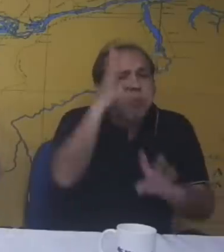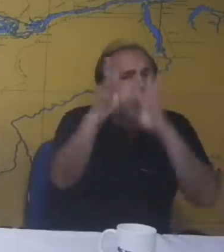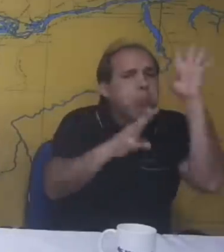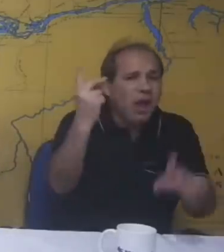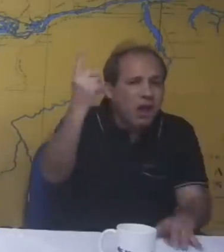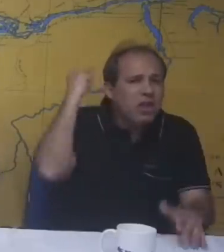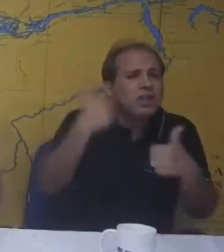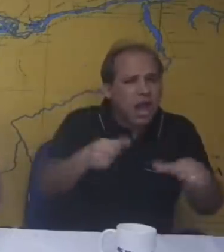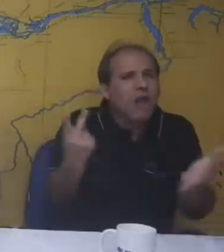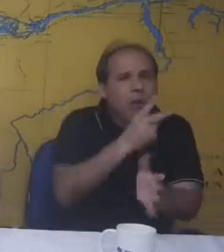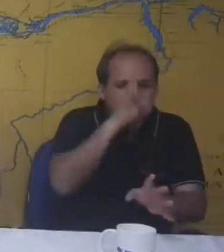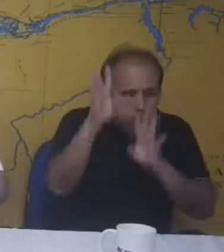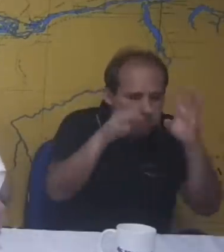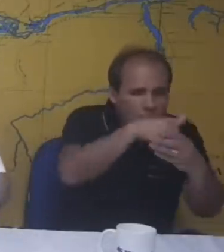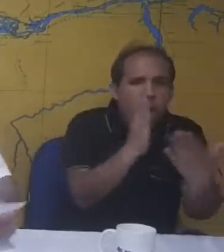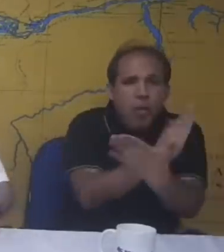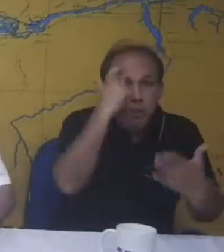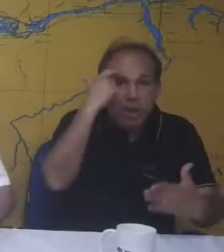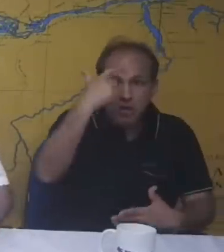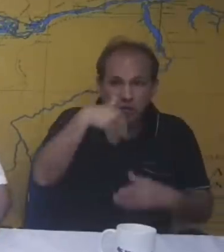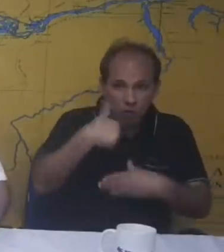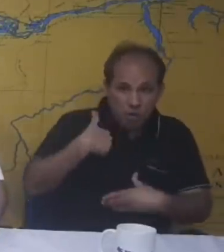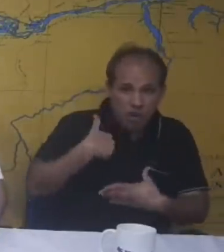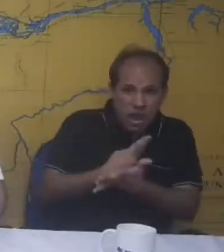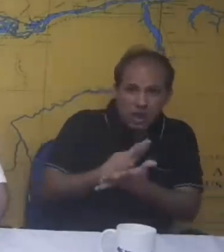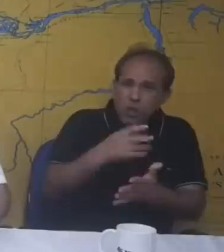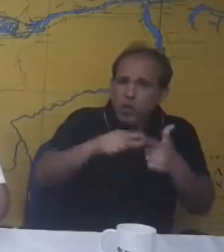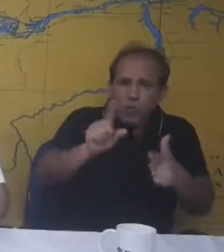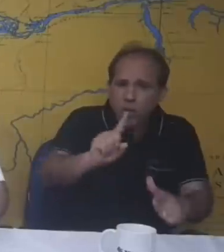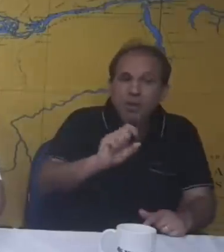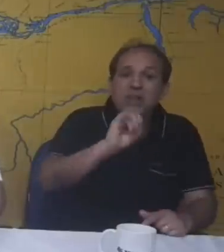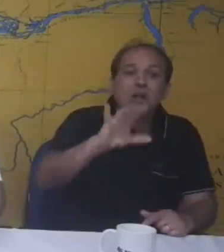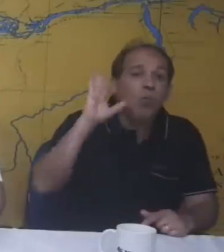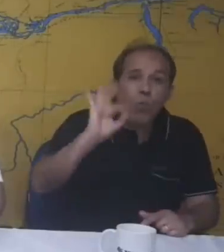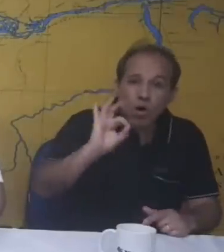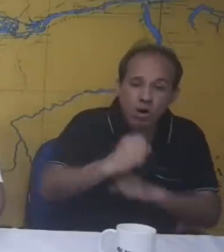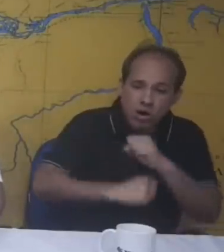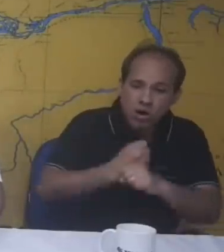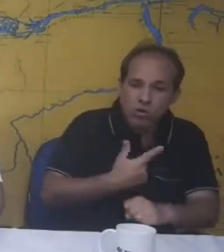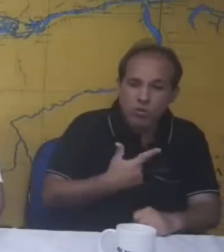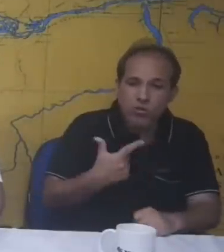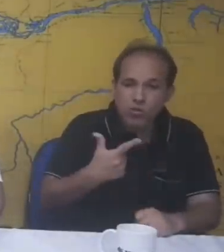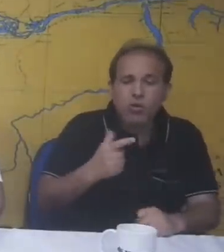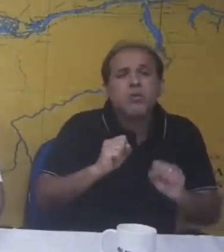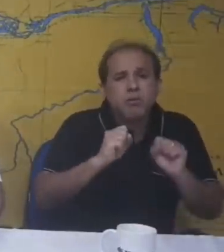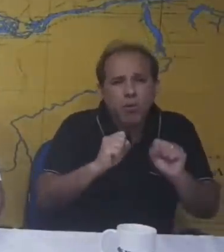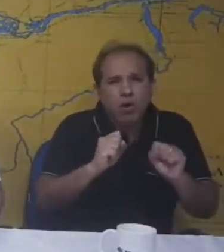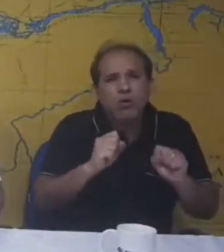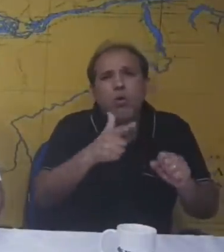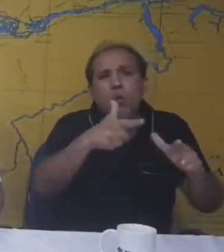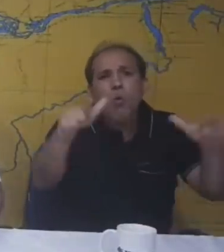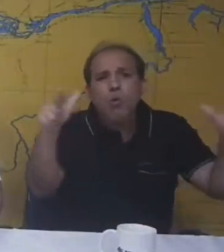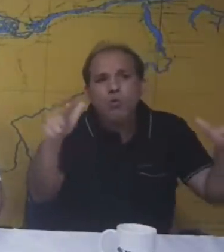no passado. Alguns acham até que errou comigo. Tudo bem, não tem problema não. Se eu não vier candidato em 22, tem aí pela frente para vocês, para esse pessoal que acho